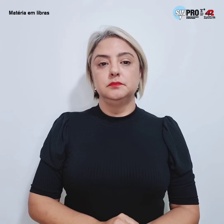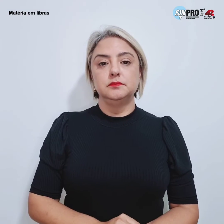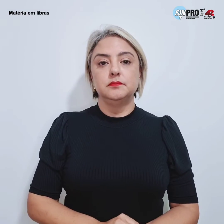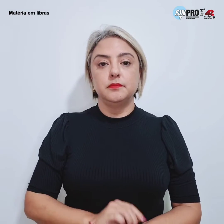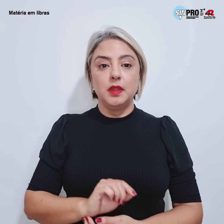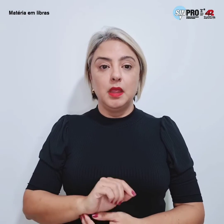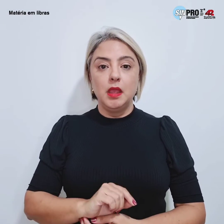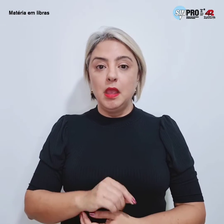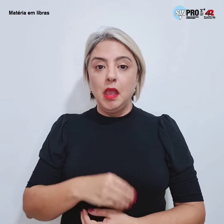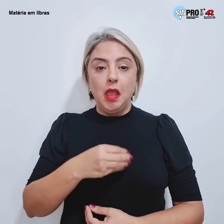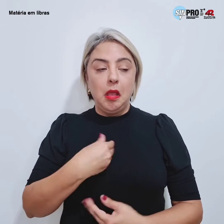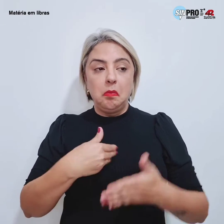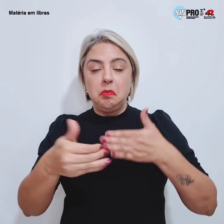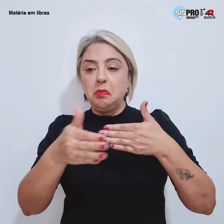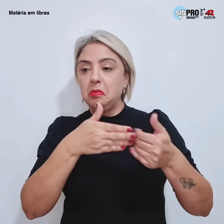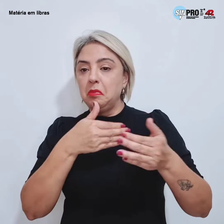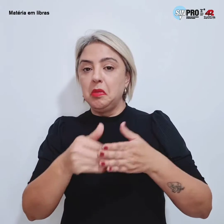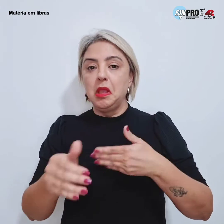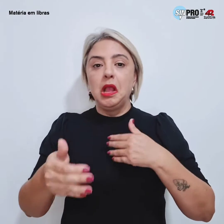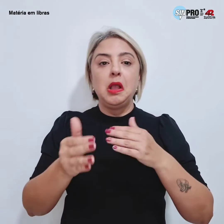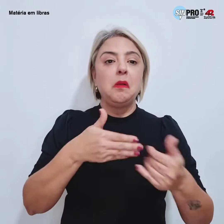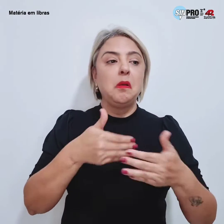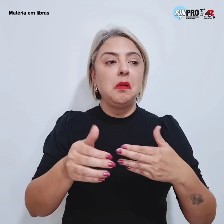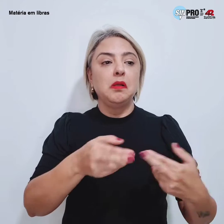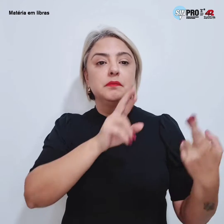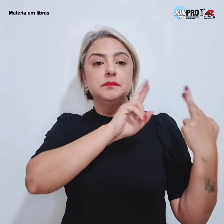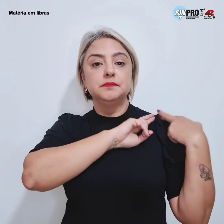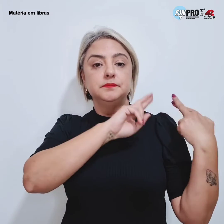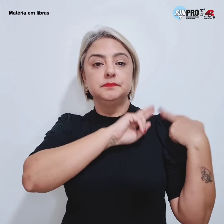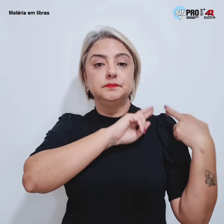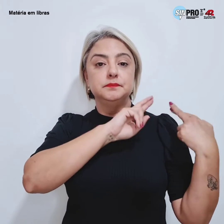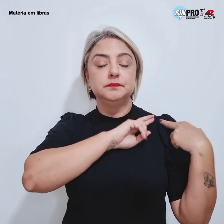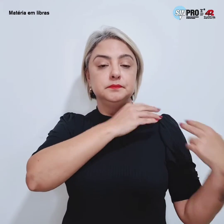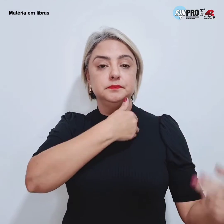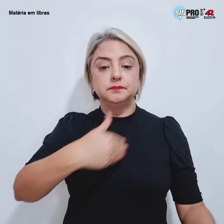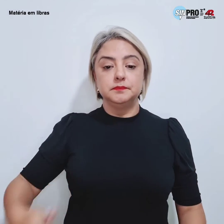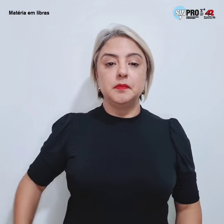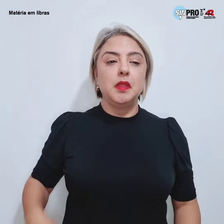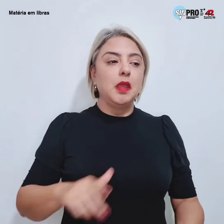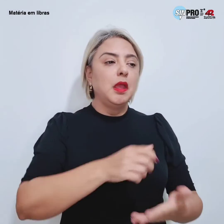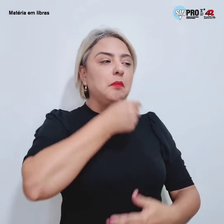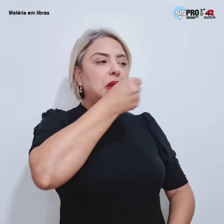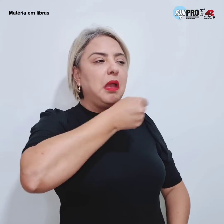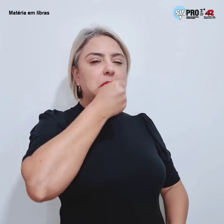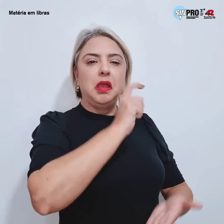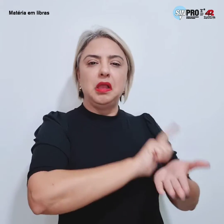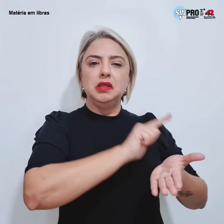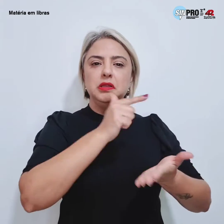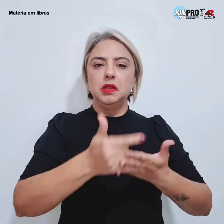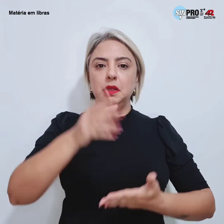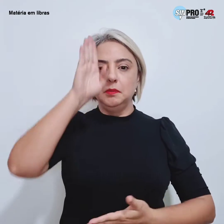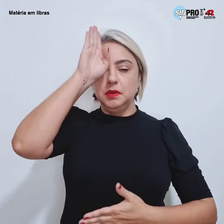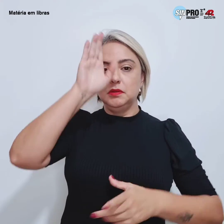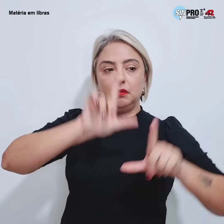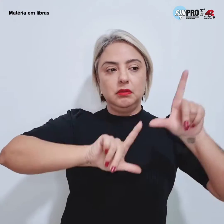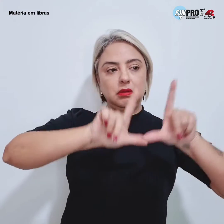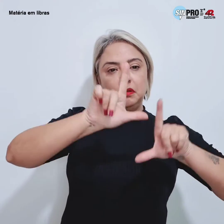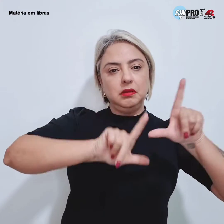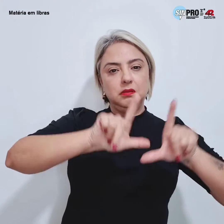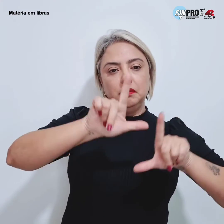Alheios a qualquer responsabilidade pública, jornalões e principais telejornais